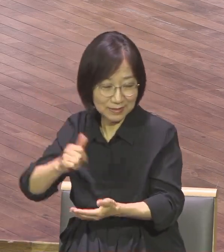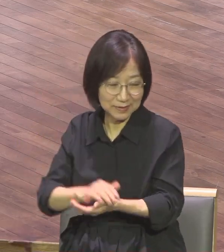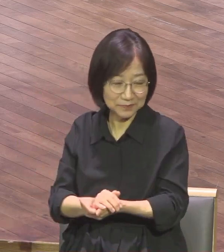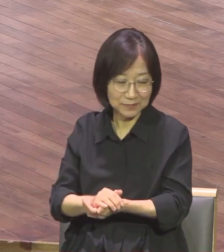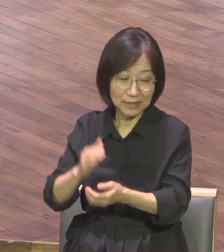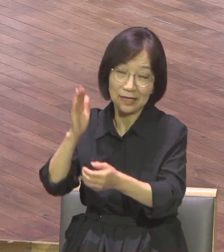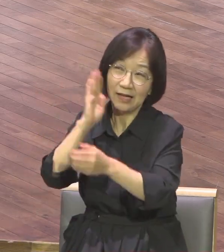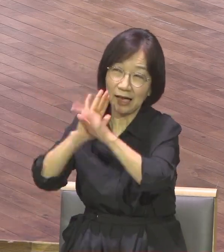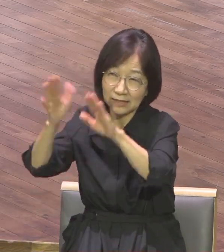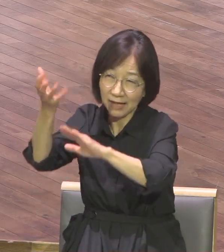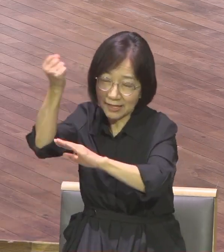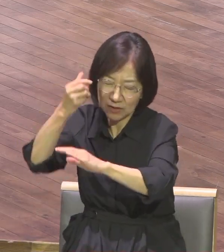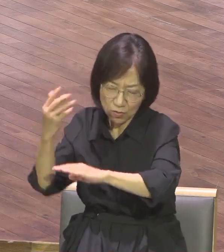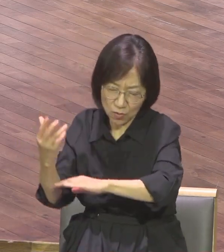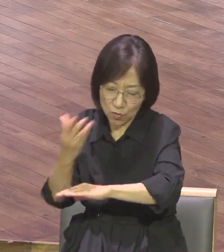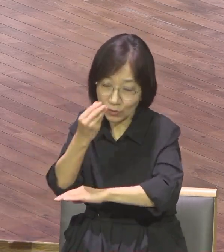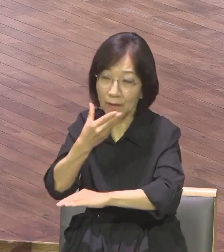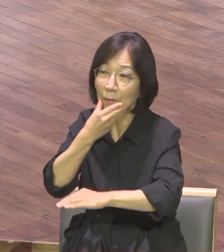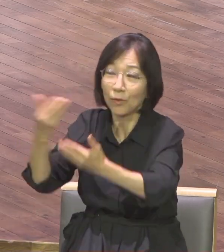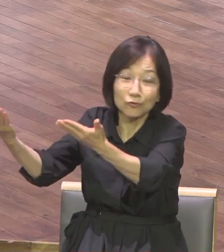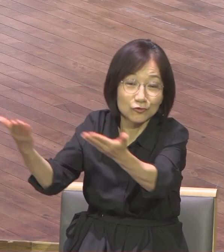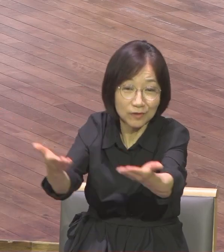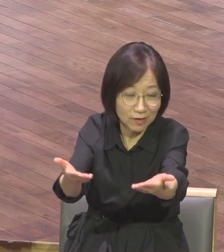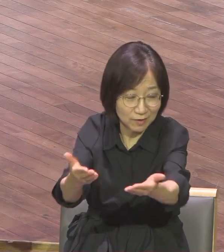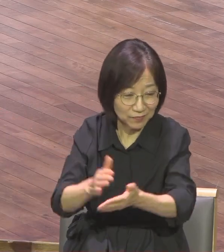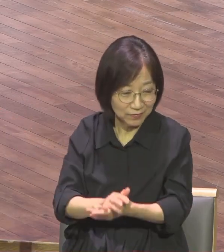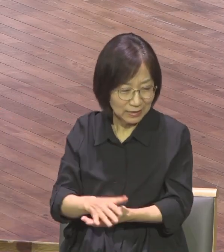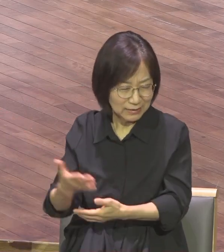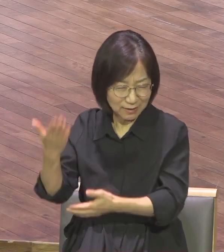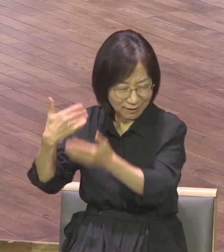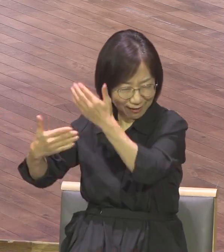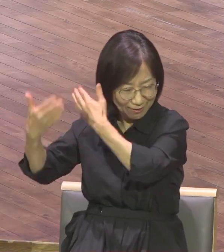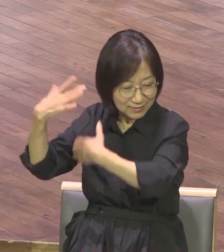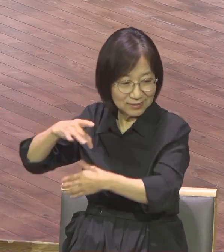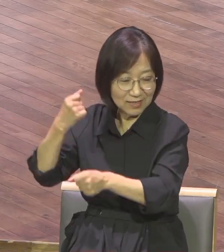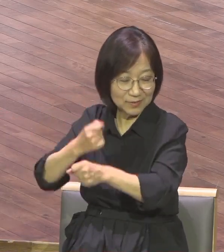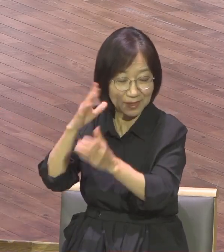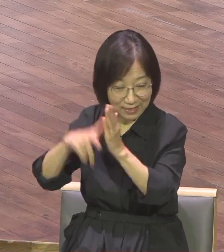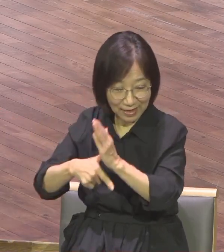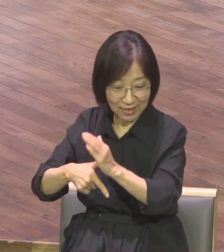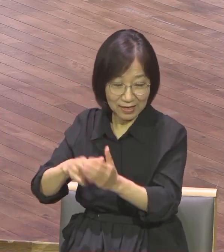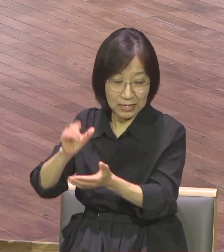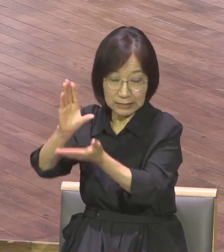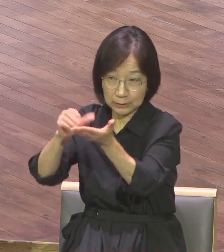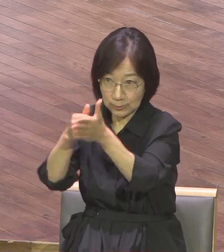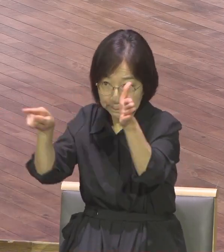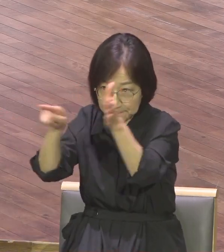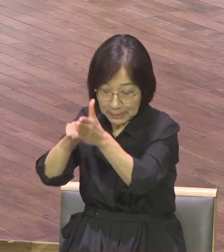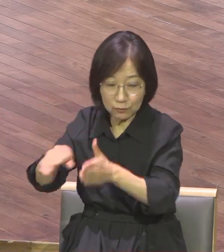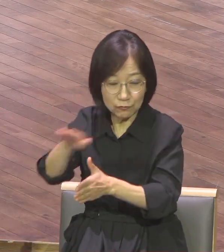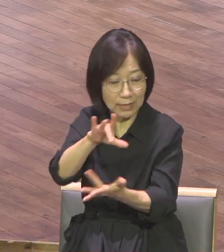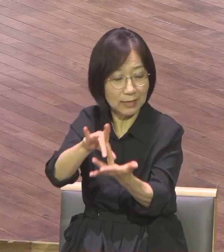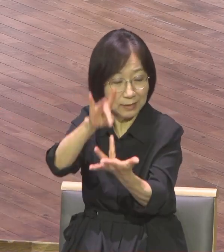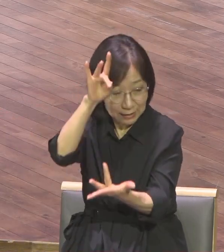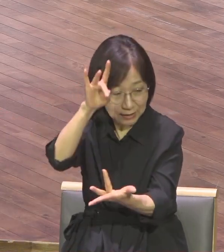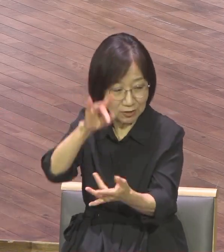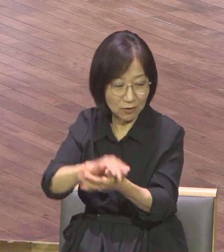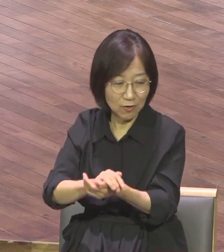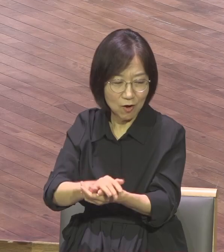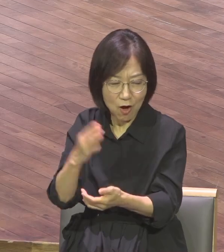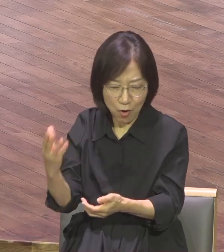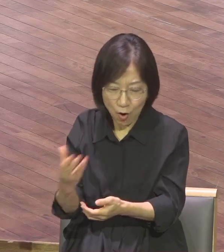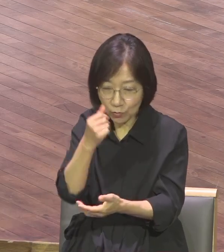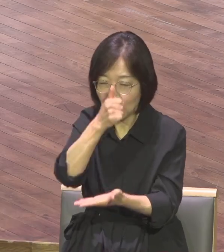속한 신령한 복을 우리에게 주시되 곧 창세전에 그리스도 안에서 우리를 택하사 우리로 사랑 안에서 그 앞에 거룩하고 흠이